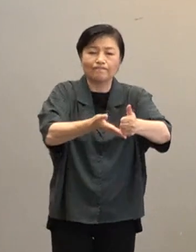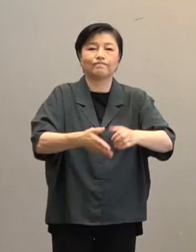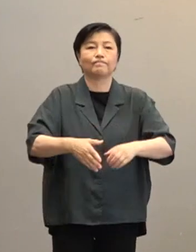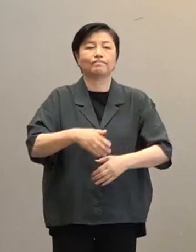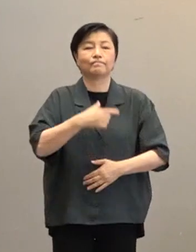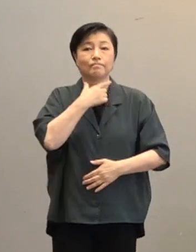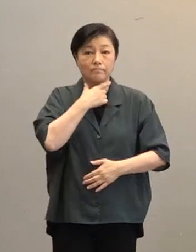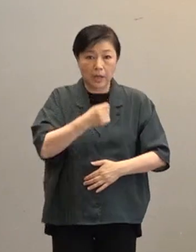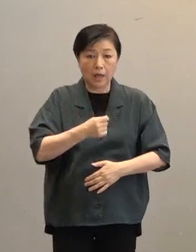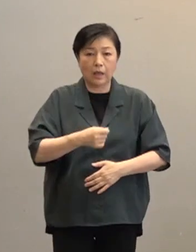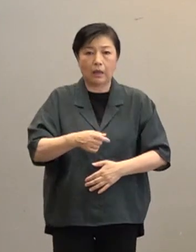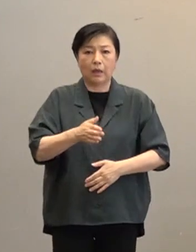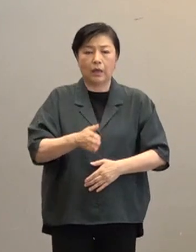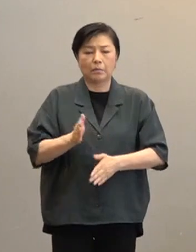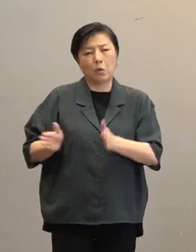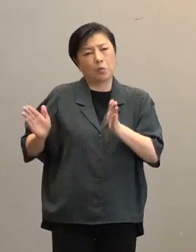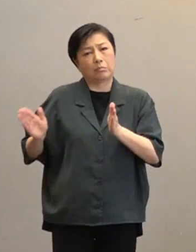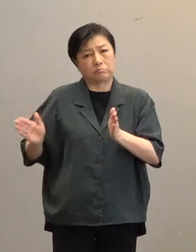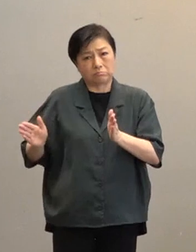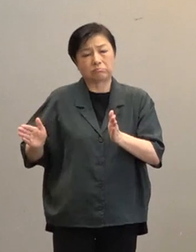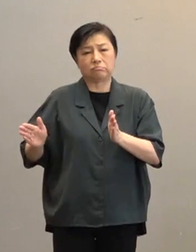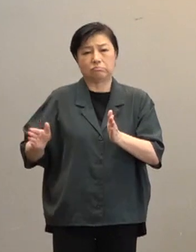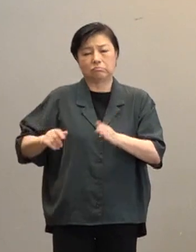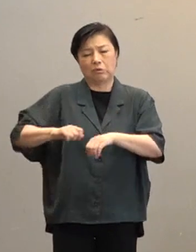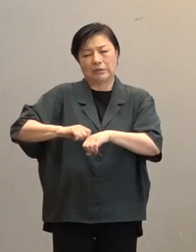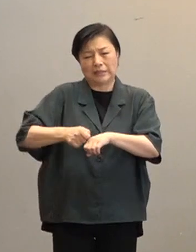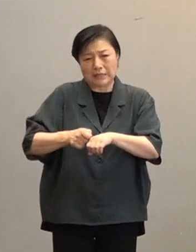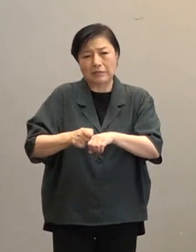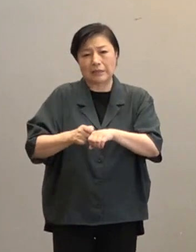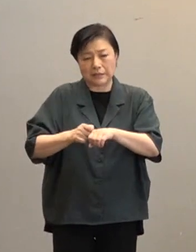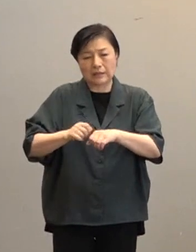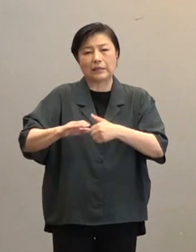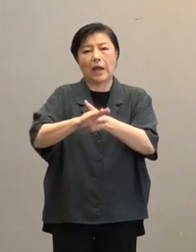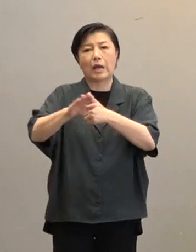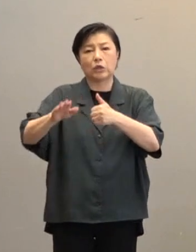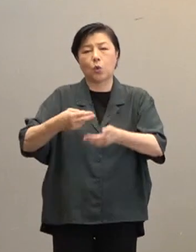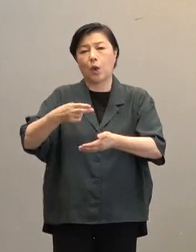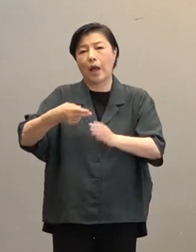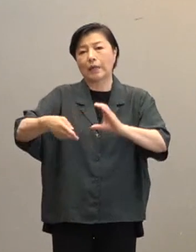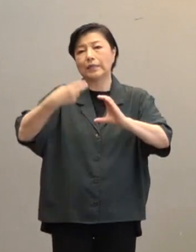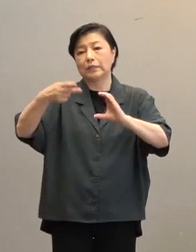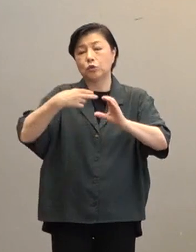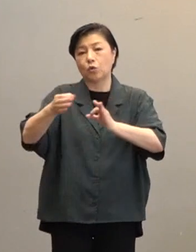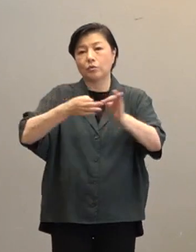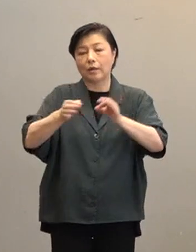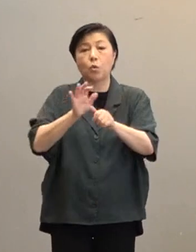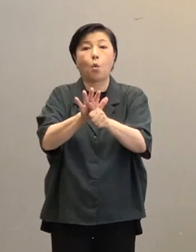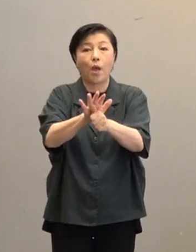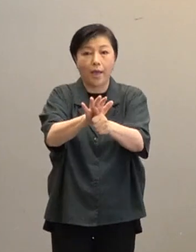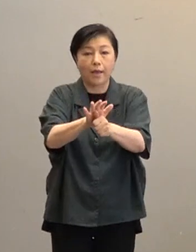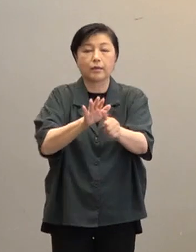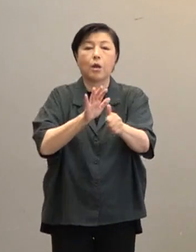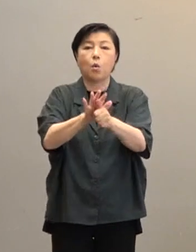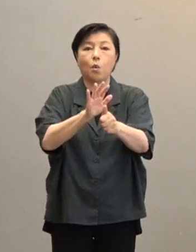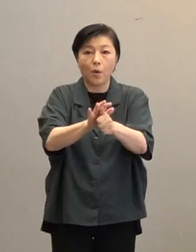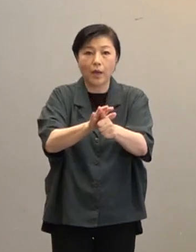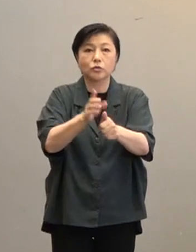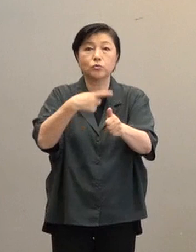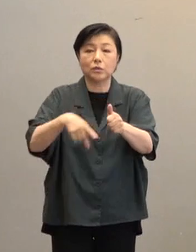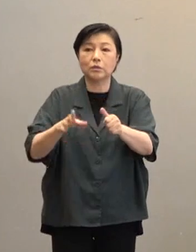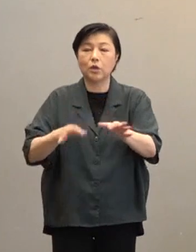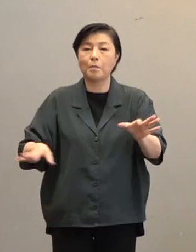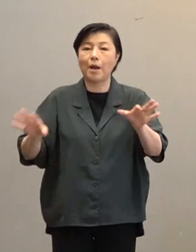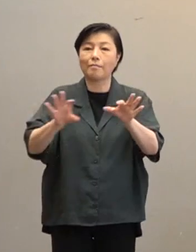たし、この間厳しい環境に置かれた飲食店の皆様方を応援をするということ、それから飲食店を応援することで間接的